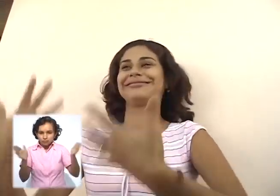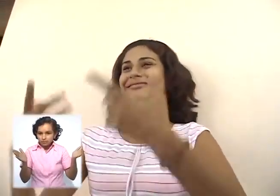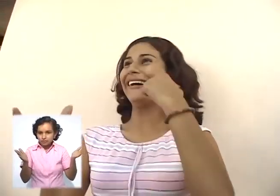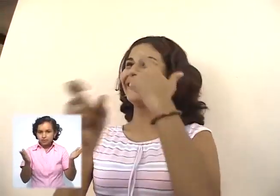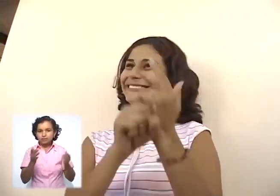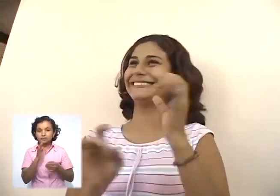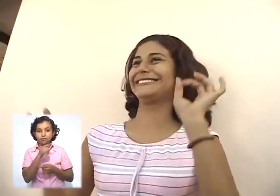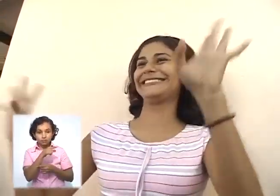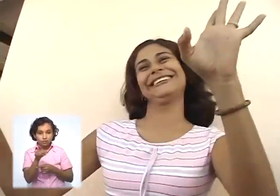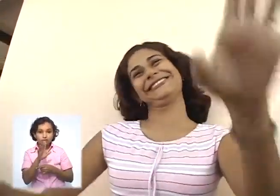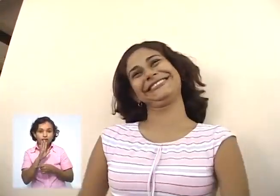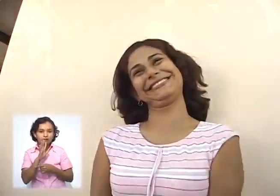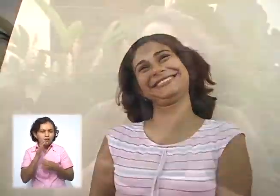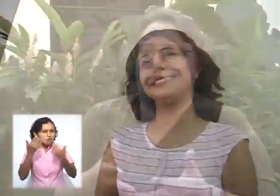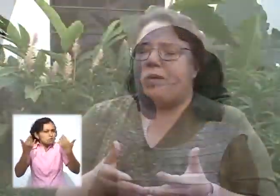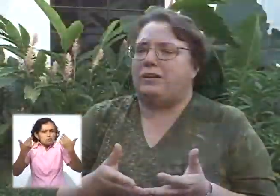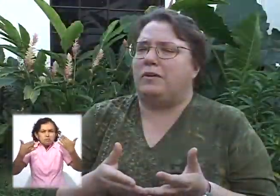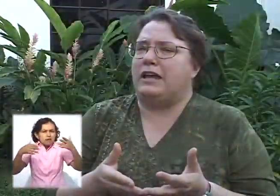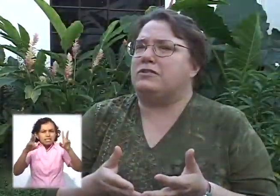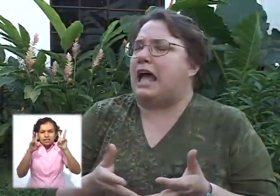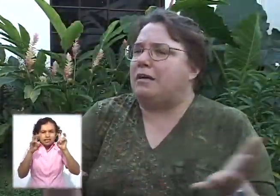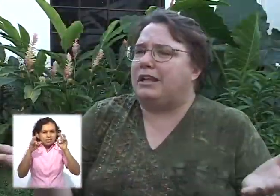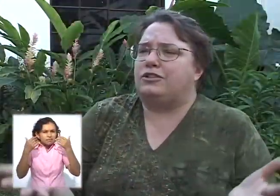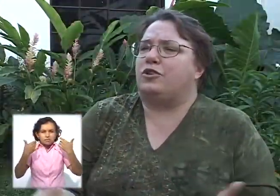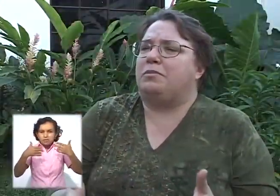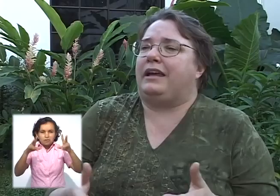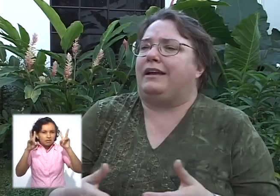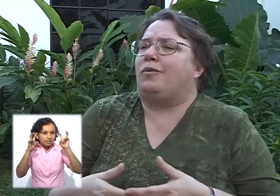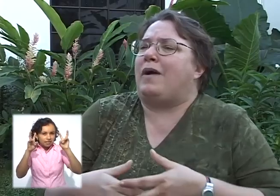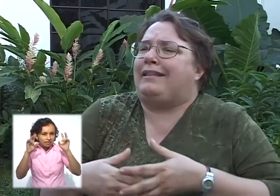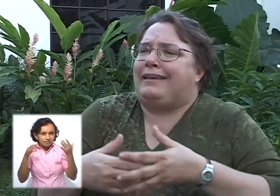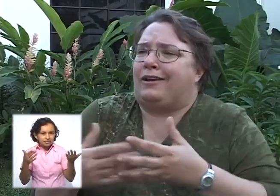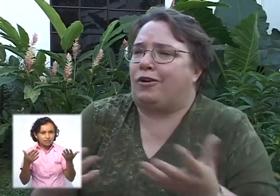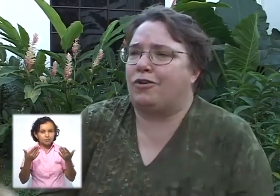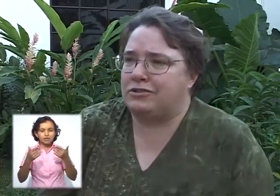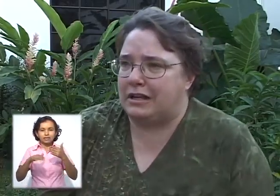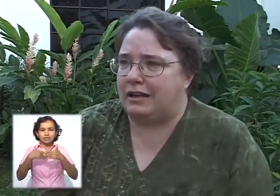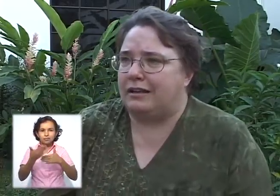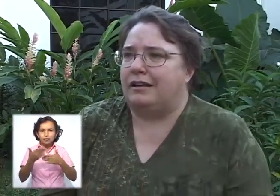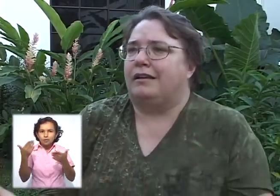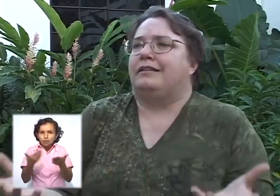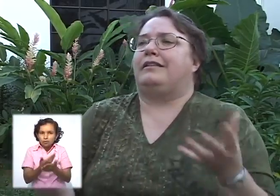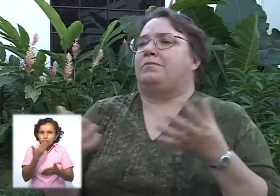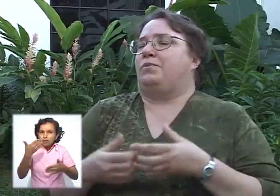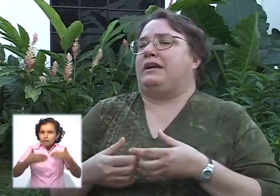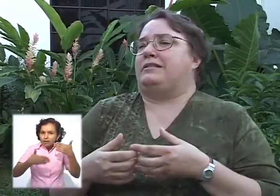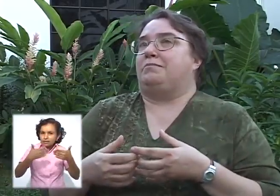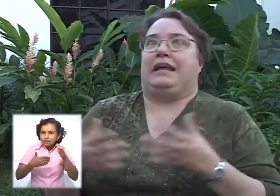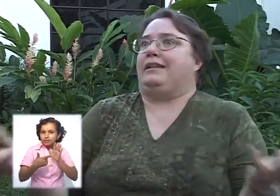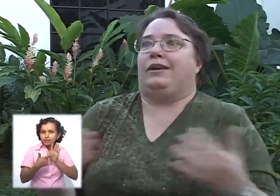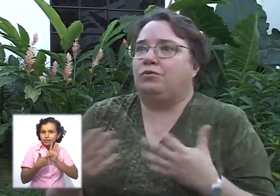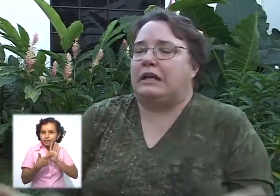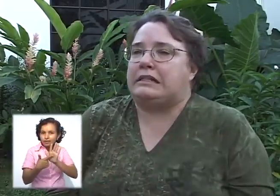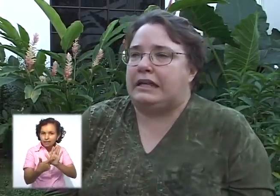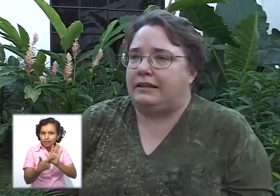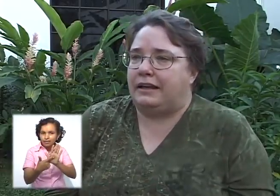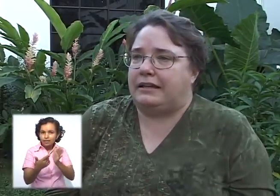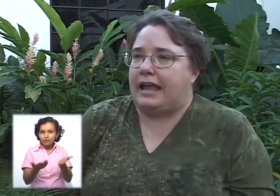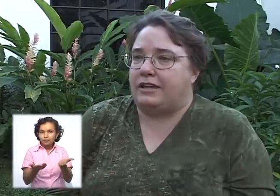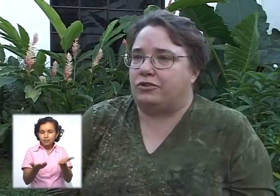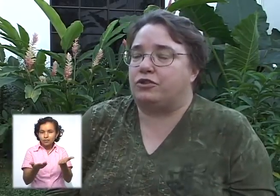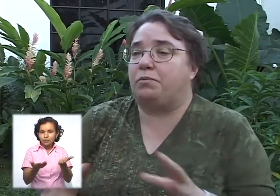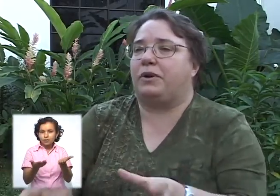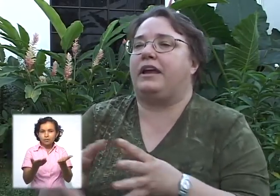los límites van desapareciendo. Cuando ellos hablan sobre cualquier cosa, después viene una